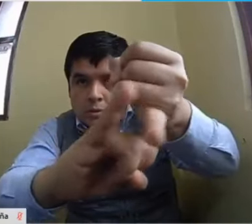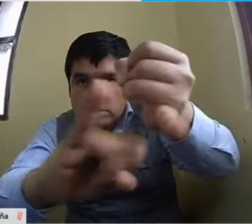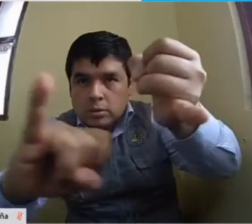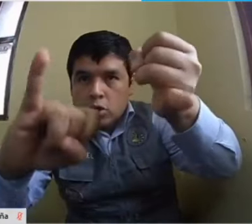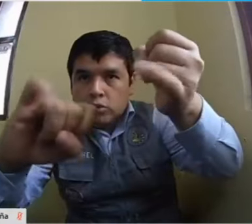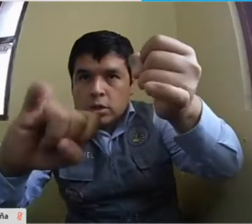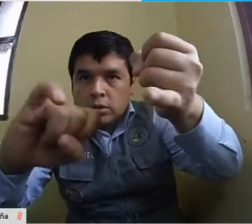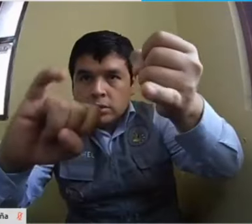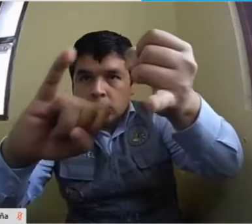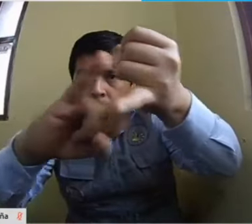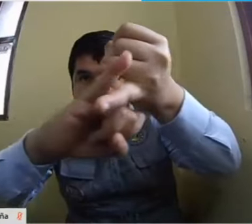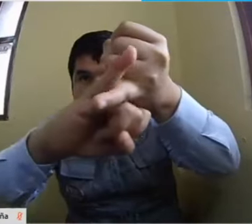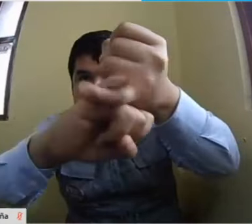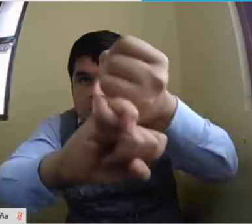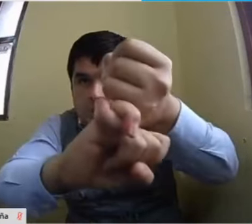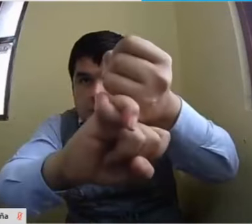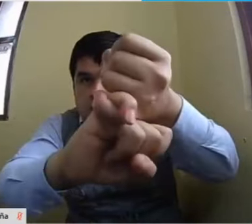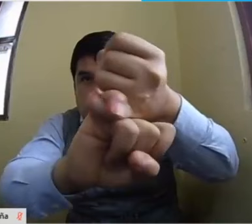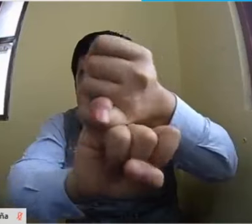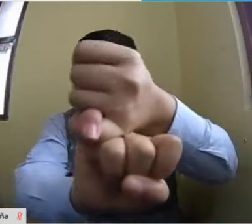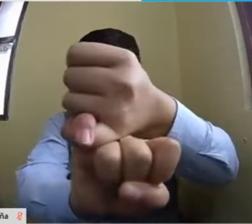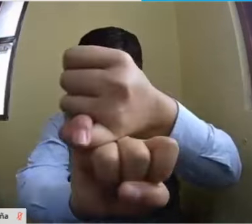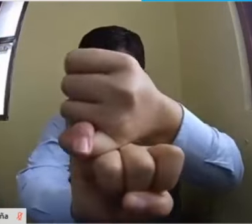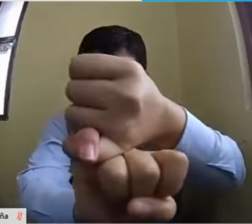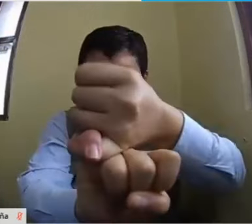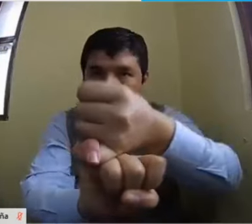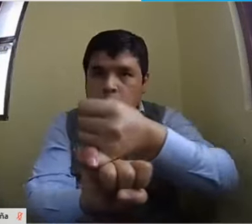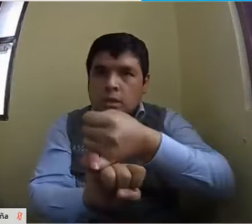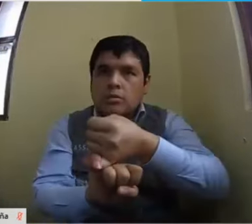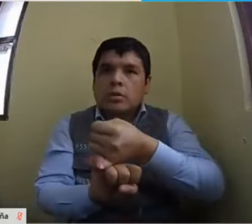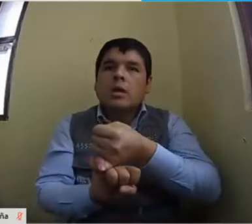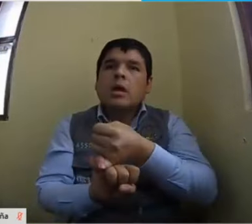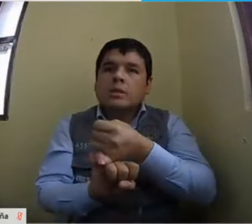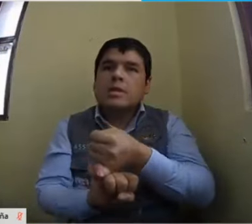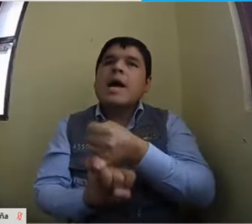y se ubican las manos de forma vertical.